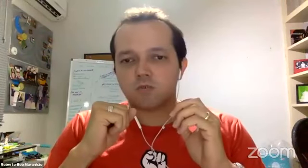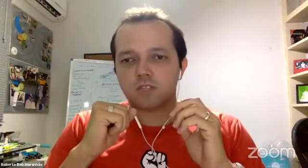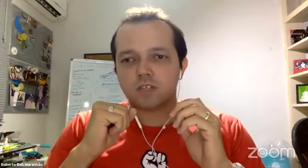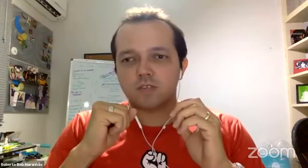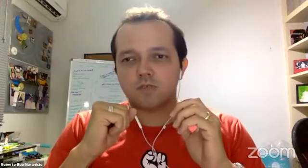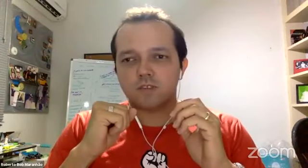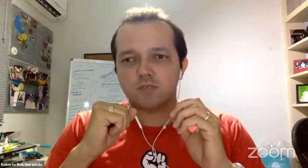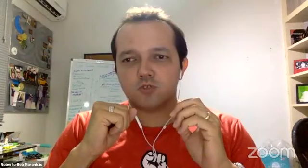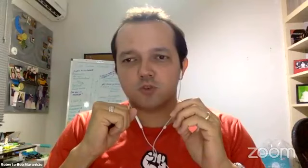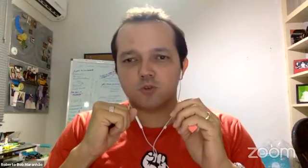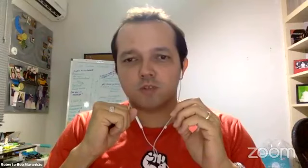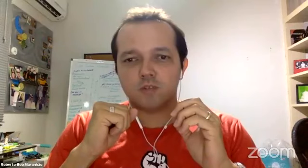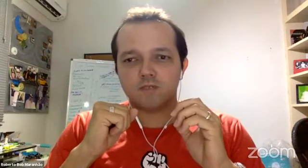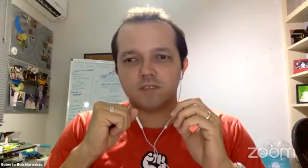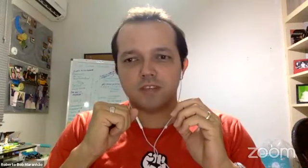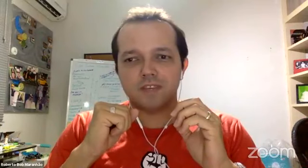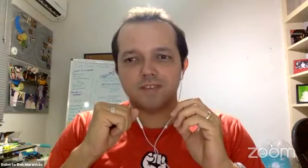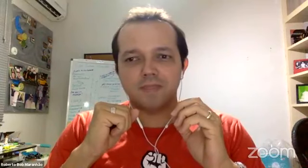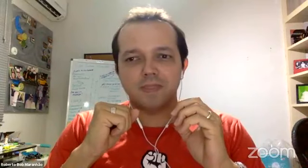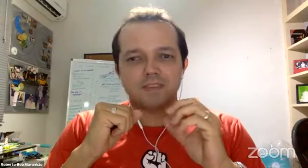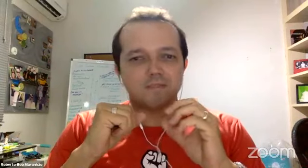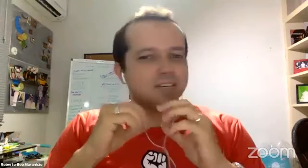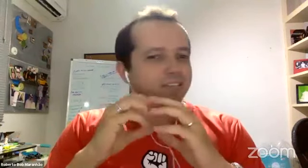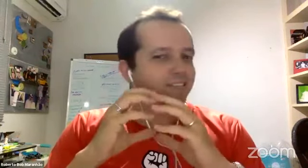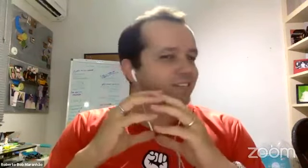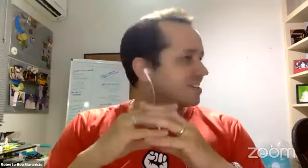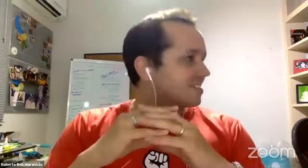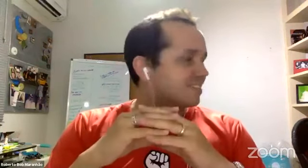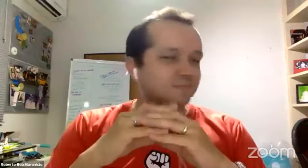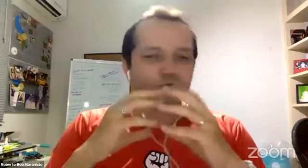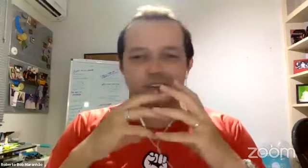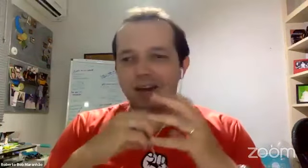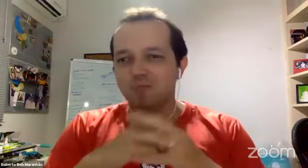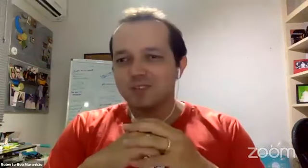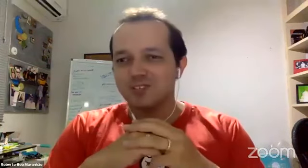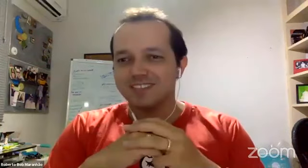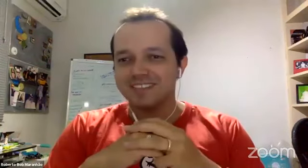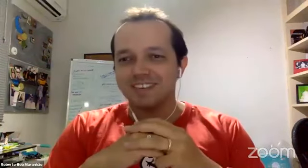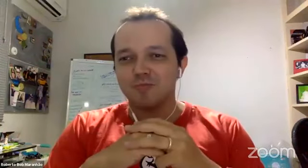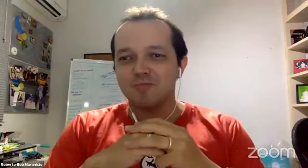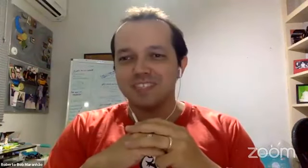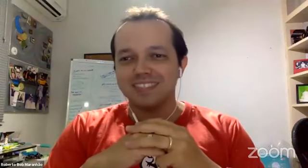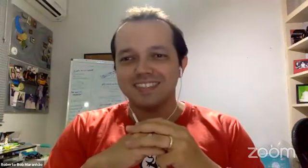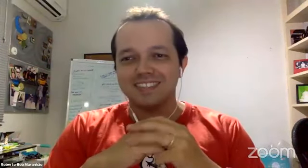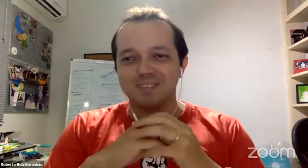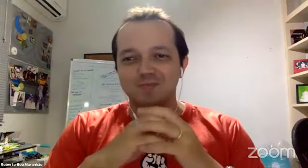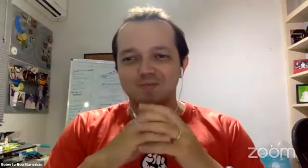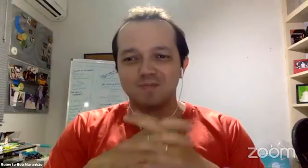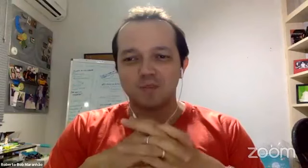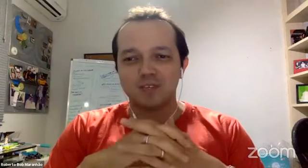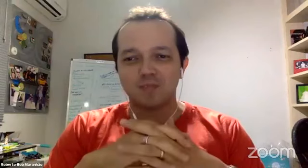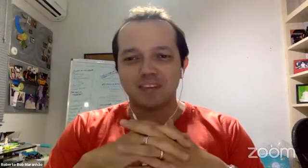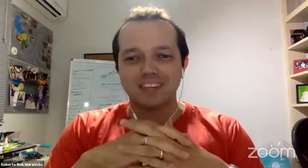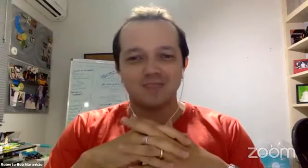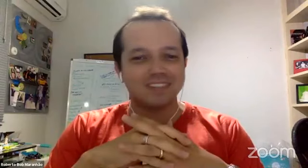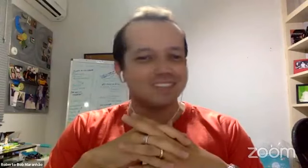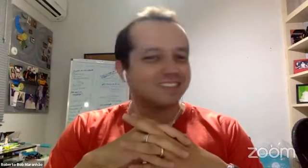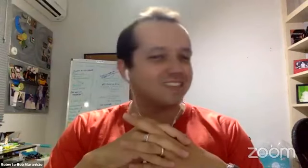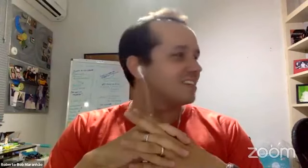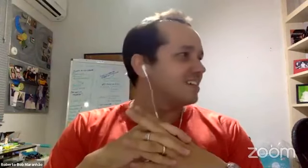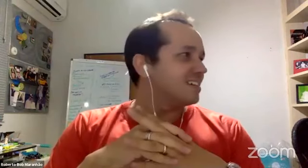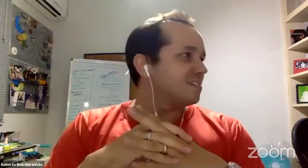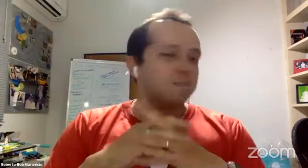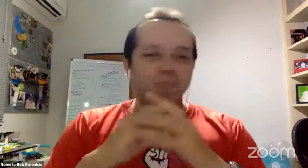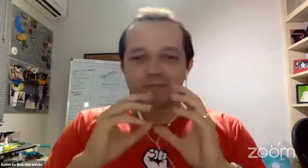vocês estão conseguindo ouvir o choro da minha filha, mas é porque realmente é um bebezinha, então eu peço perdão aí